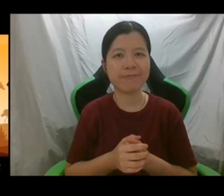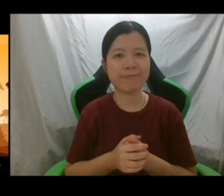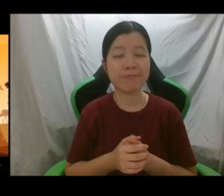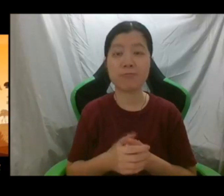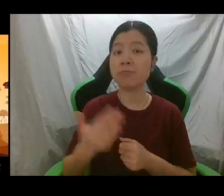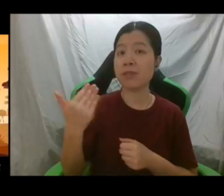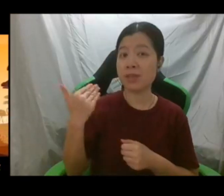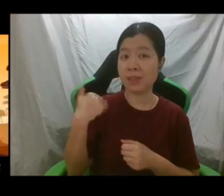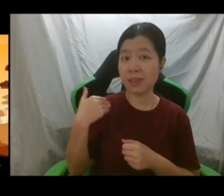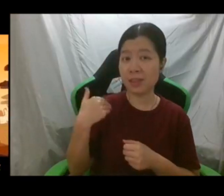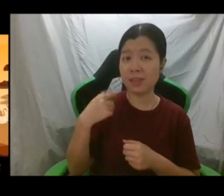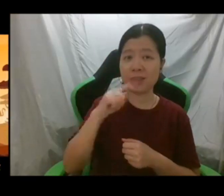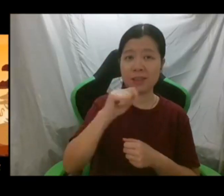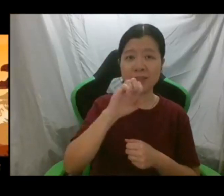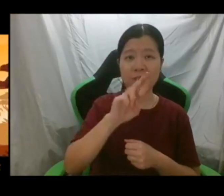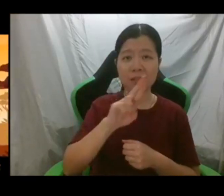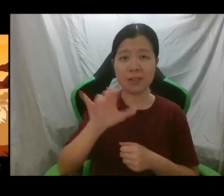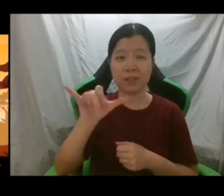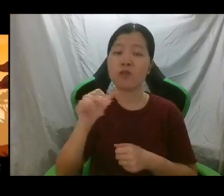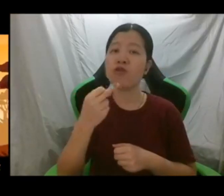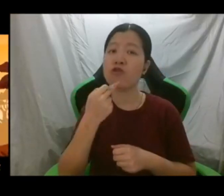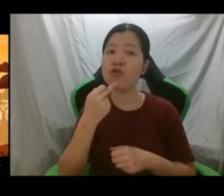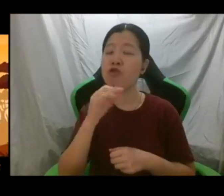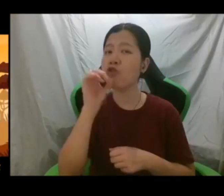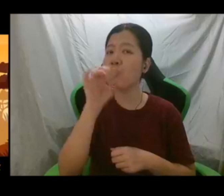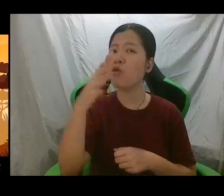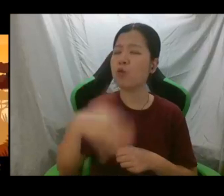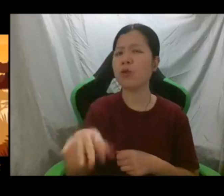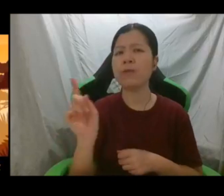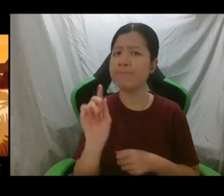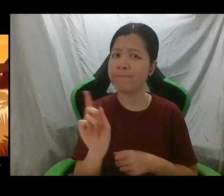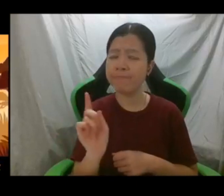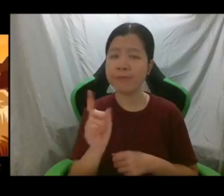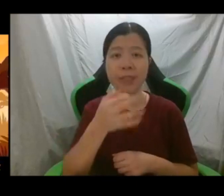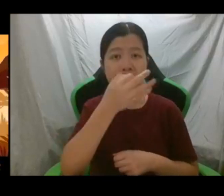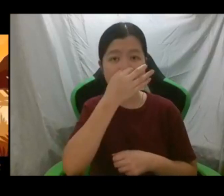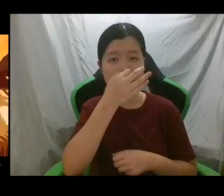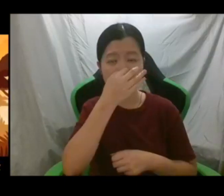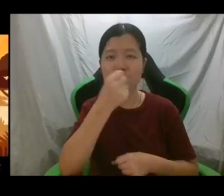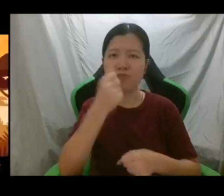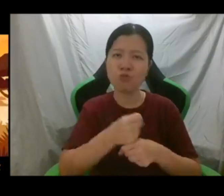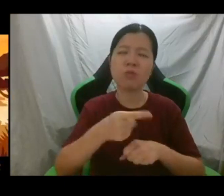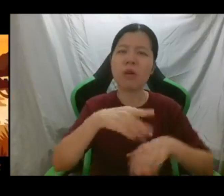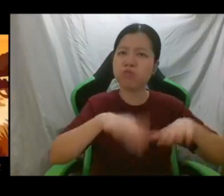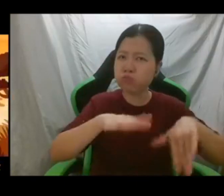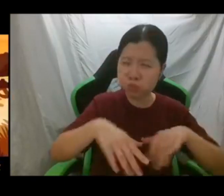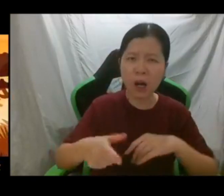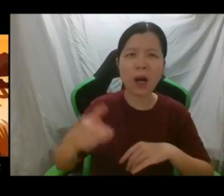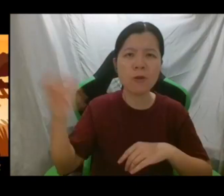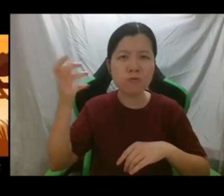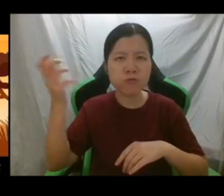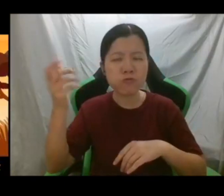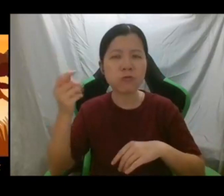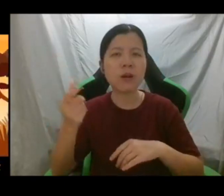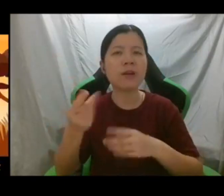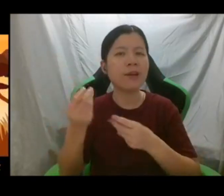之前 Terry 哥哥都有同大家提過，非洲人製作敲擊樂器係非常之